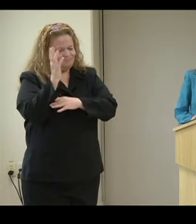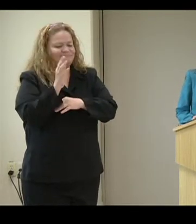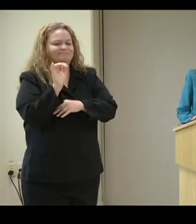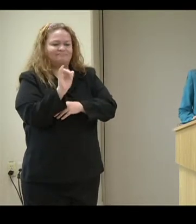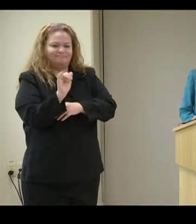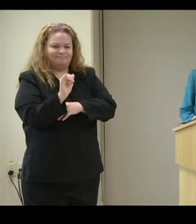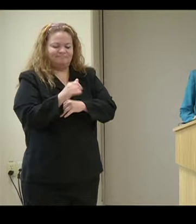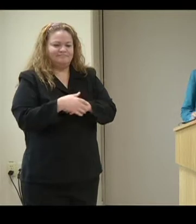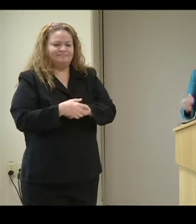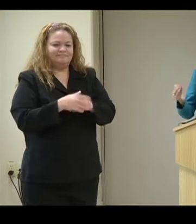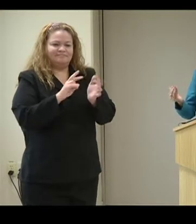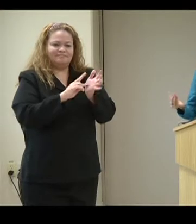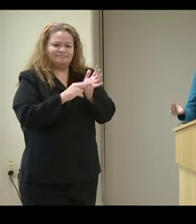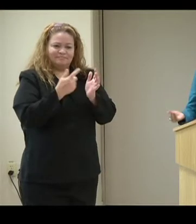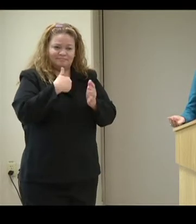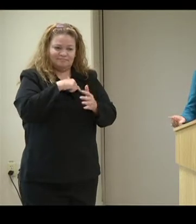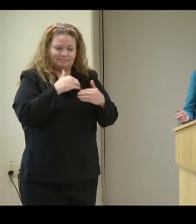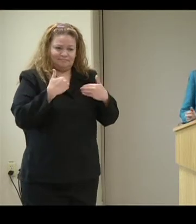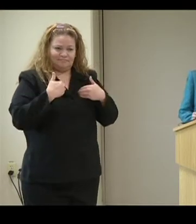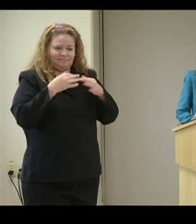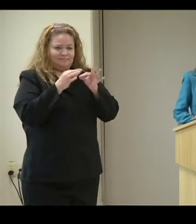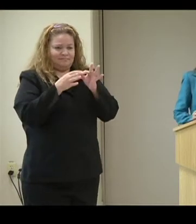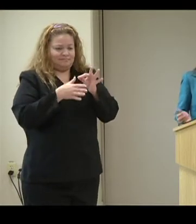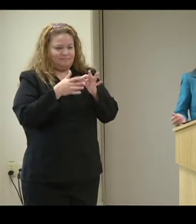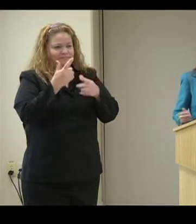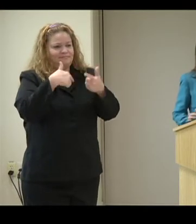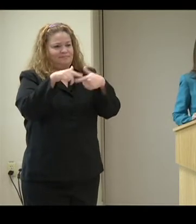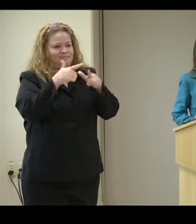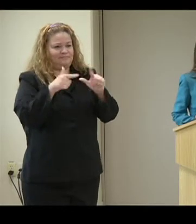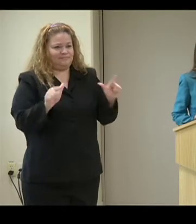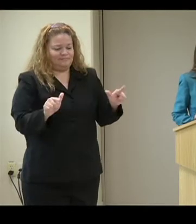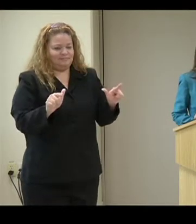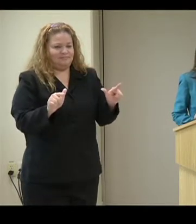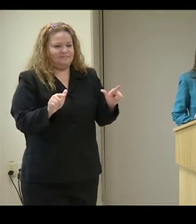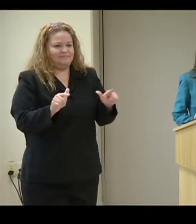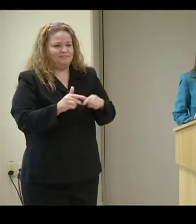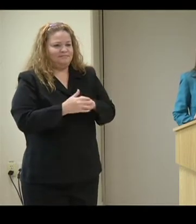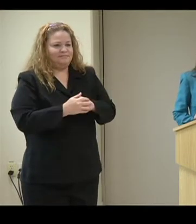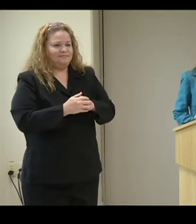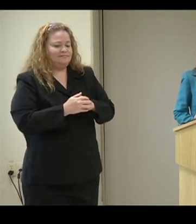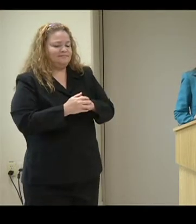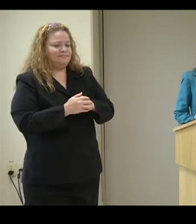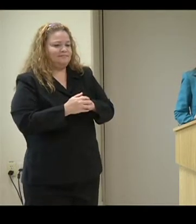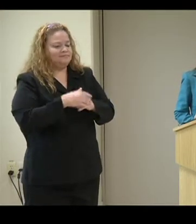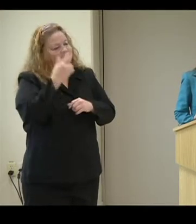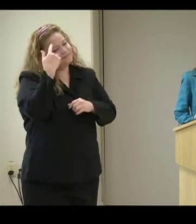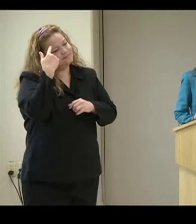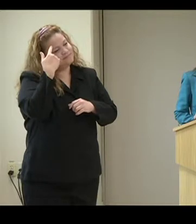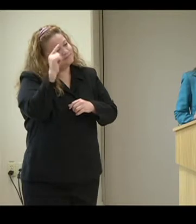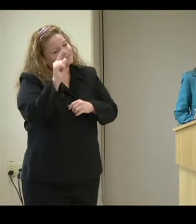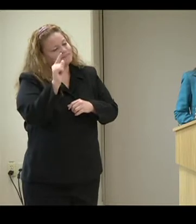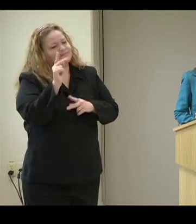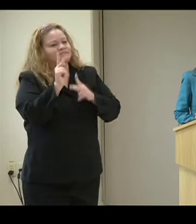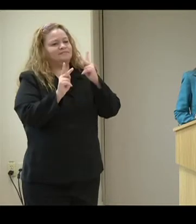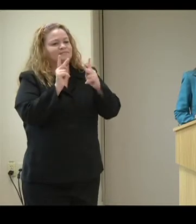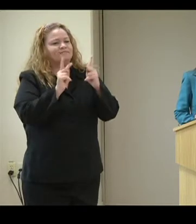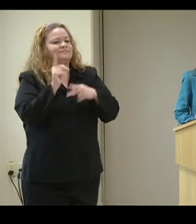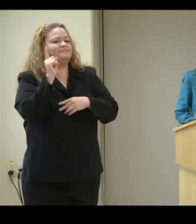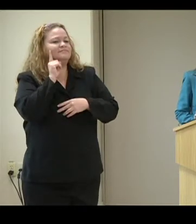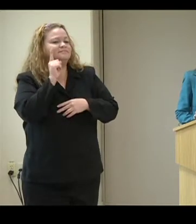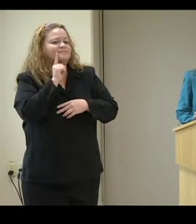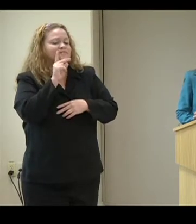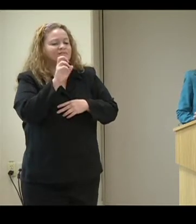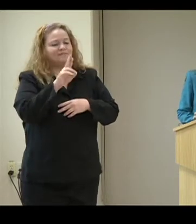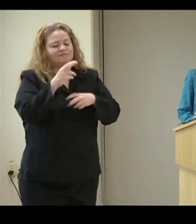que vamos a tener intérpretes interpretación de lenguaje de señas para aquellas personas que tienen